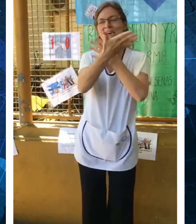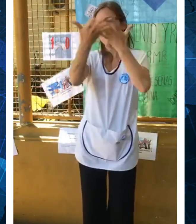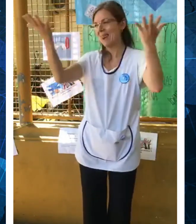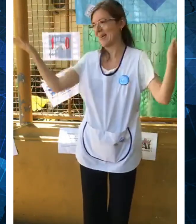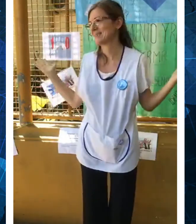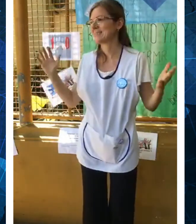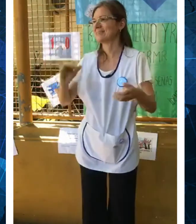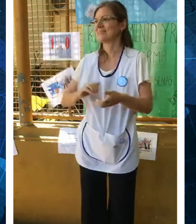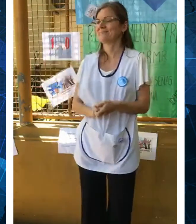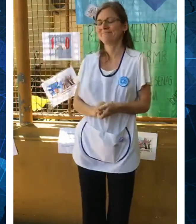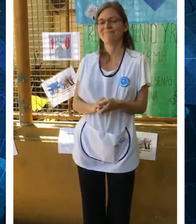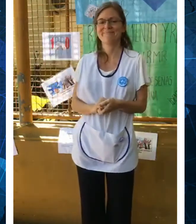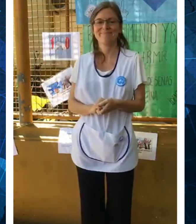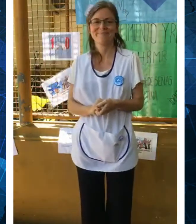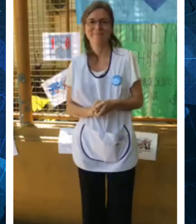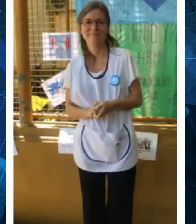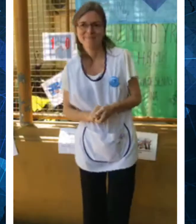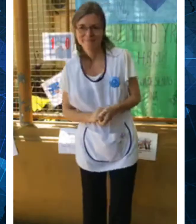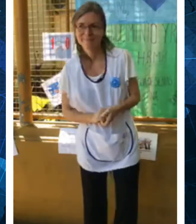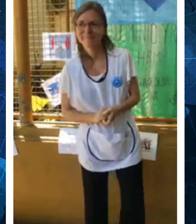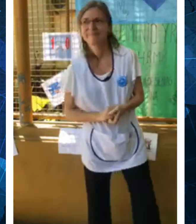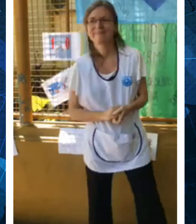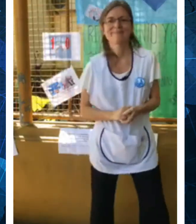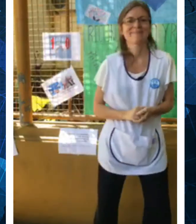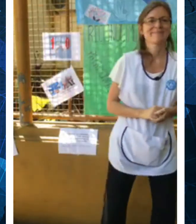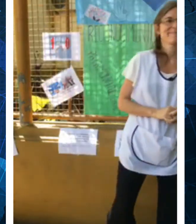bueno, muchas gracias a todos.